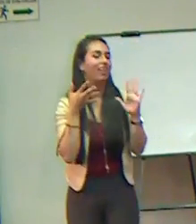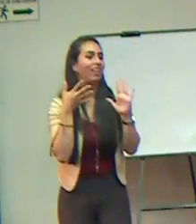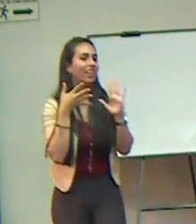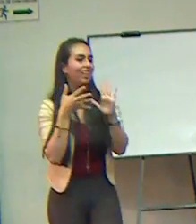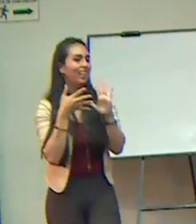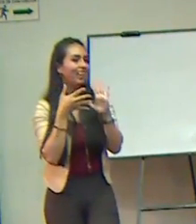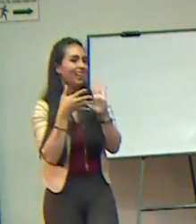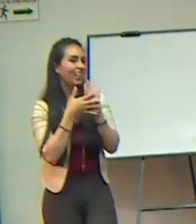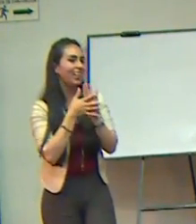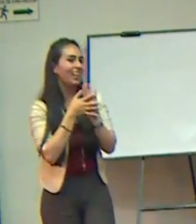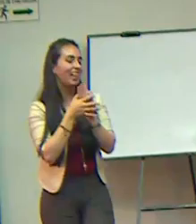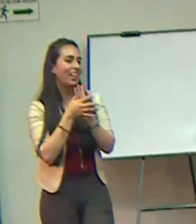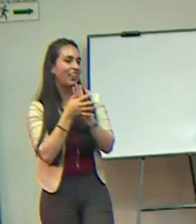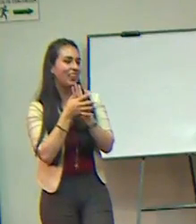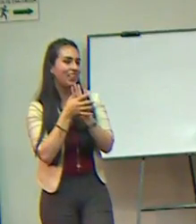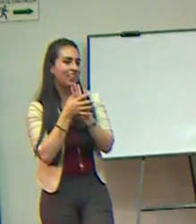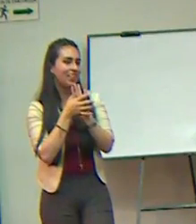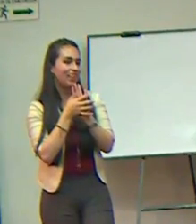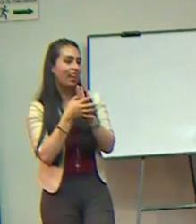Tranquila, tranquila.